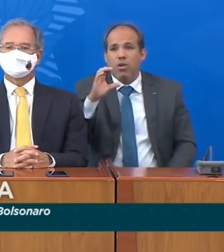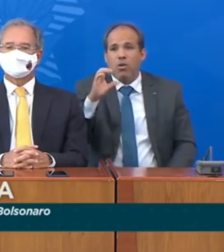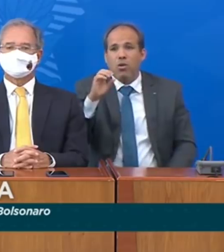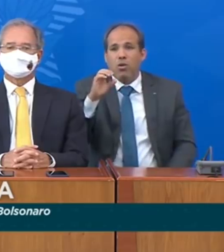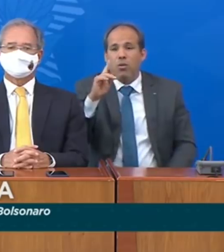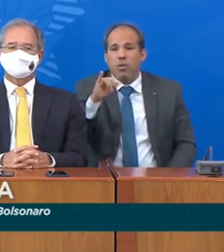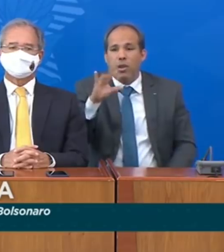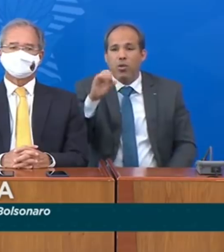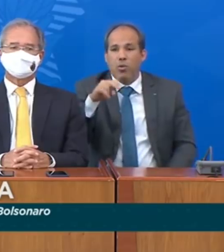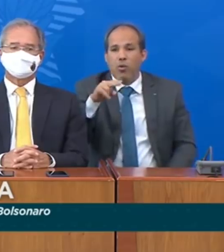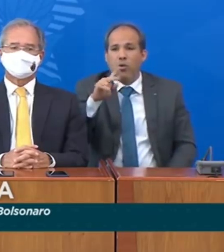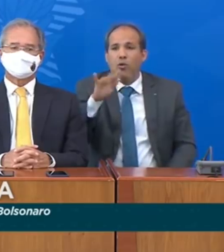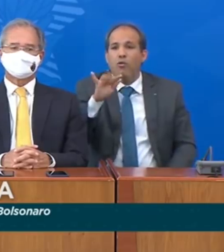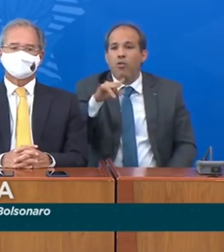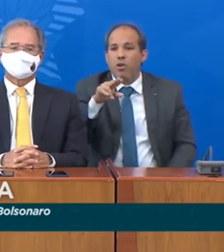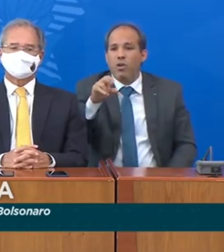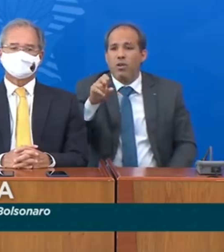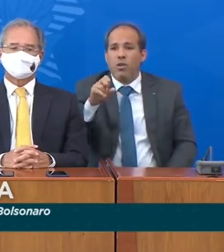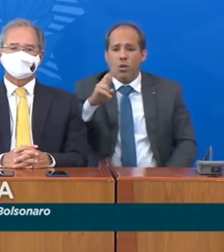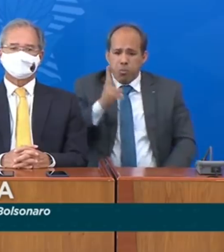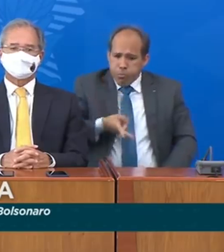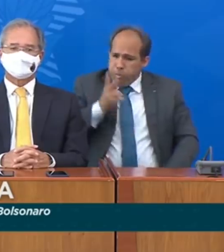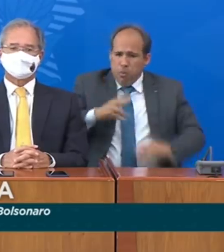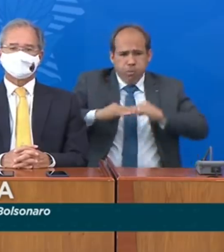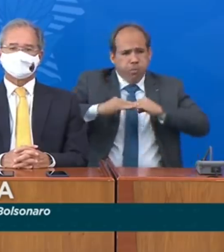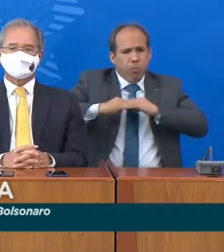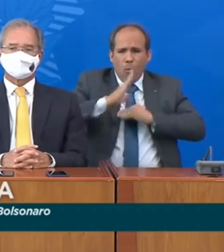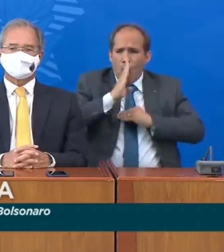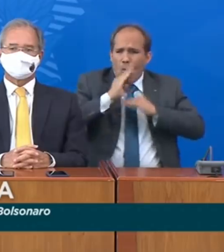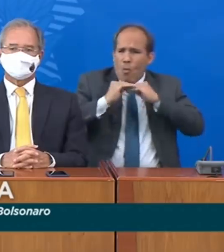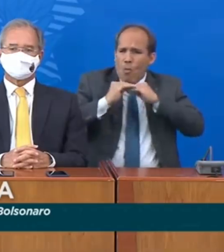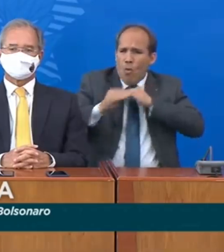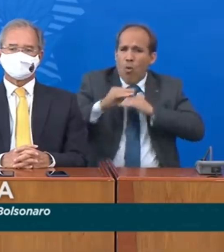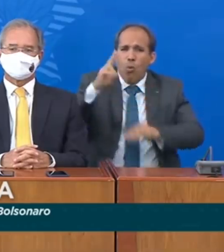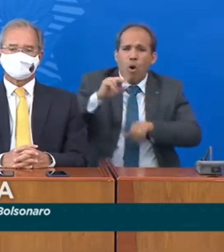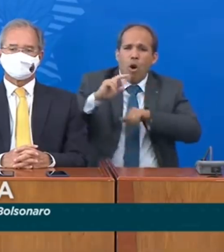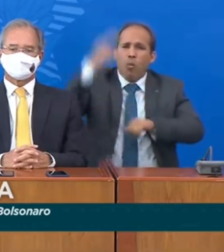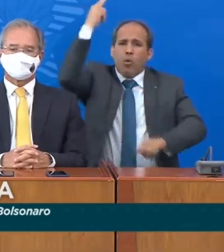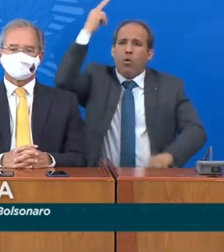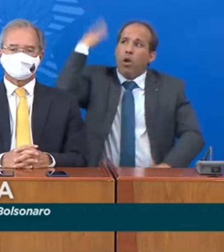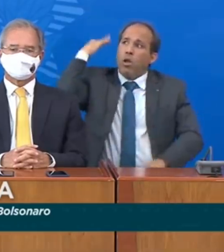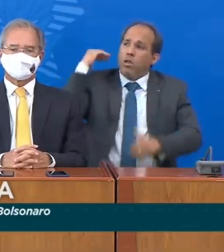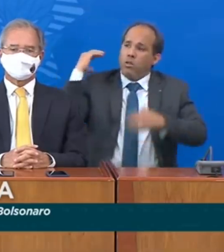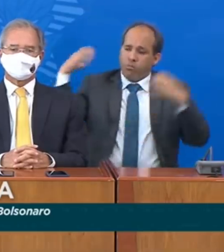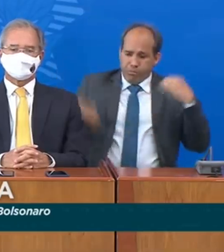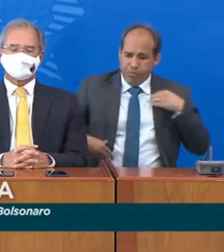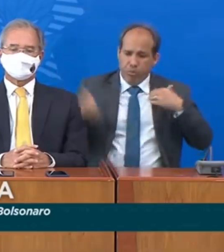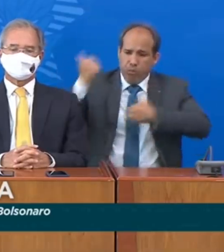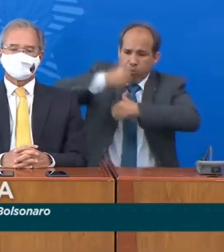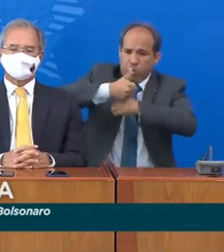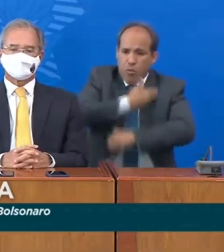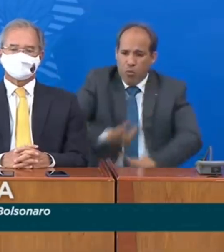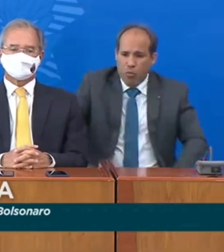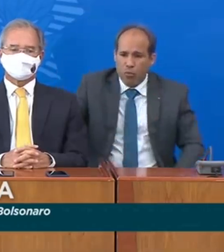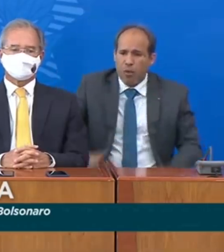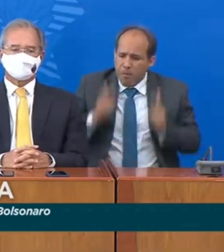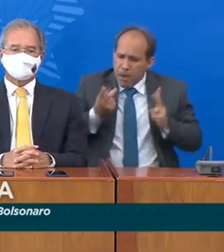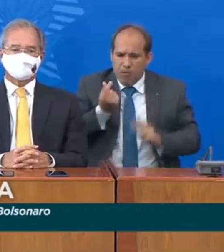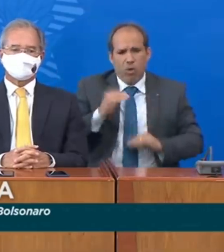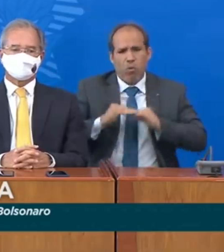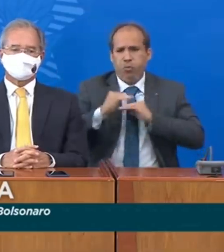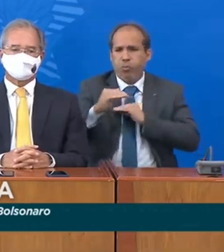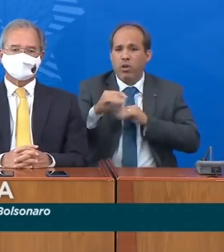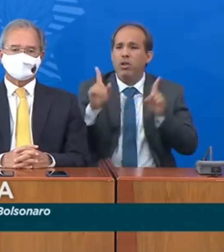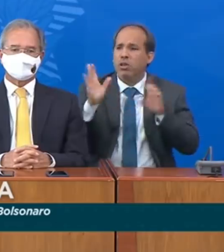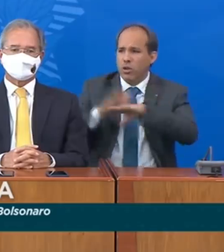desde janeiro de 2019, quando nós assumimos o governo. E eu tenho determinado o senhor ministro Paulo Guedes, ao qual sempre converso com